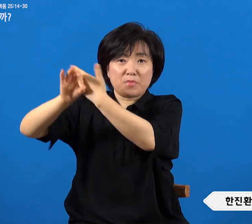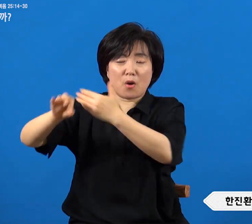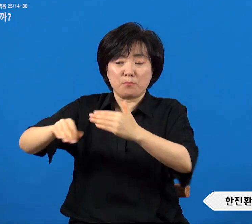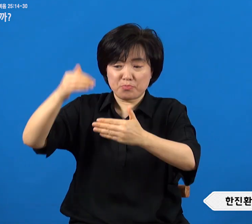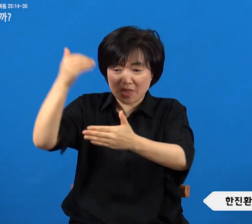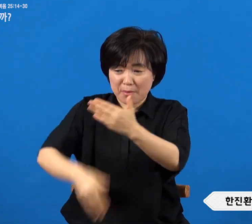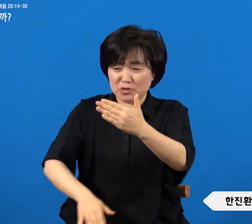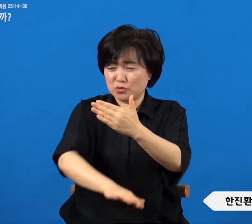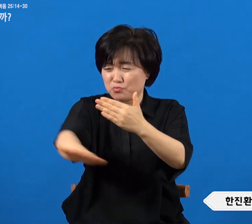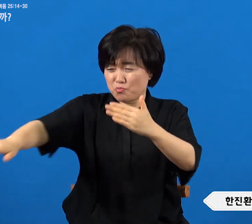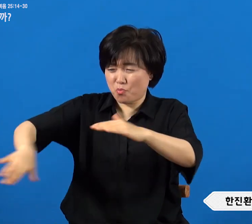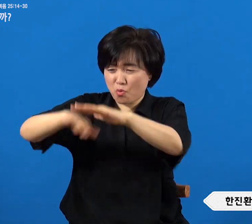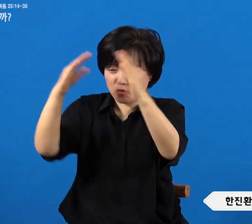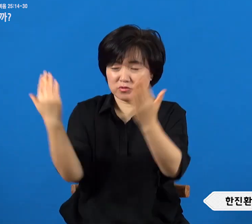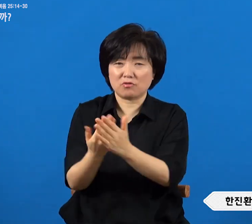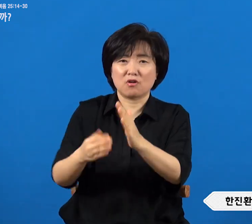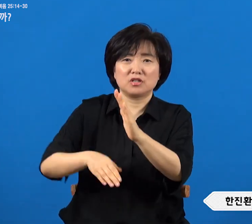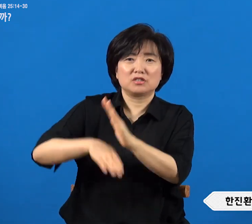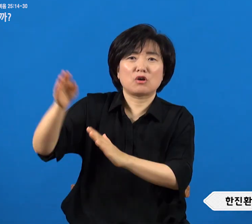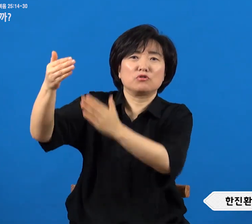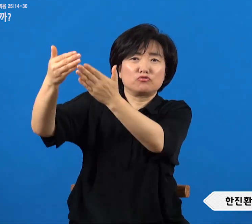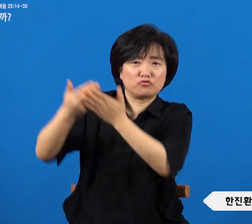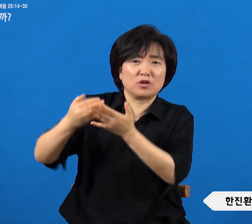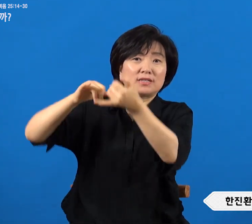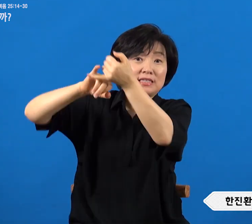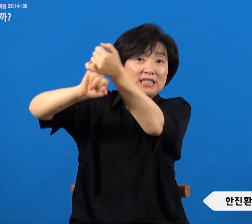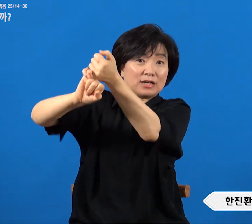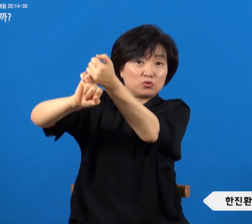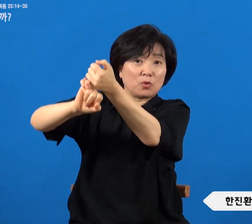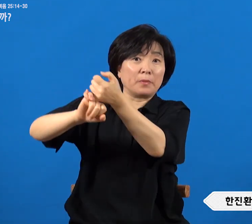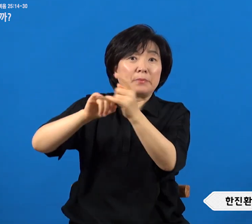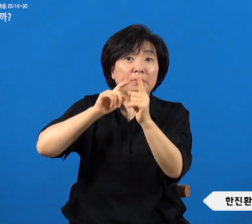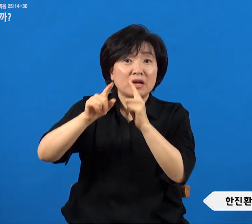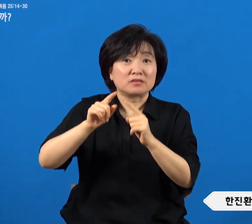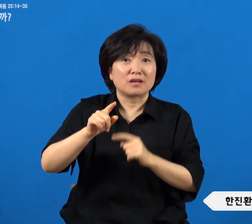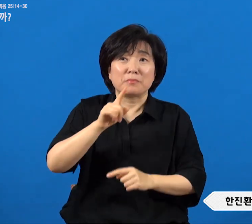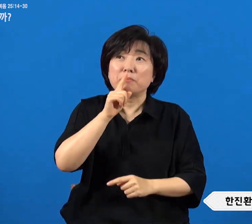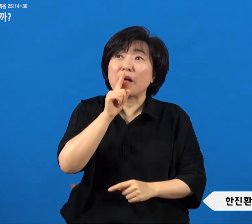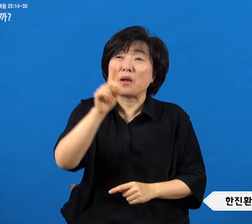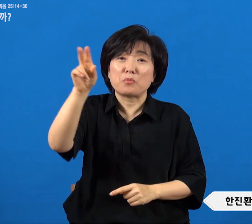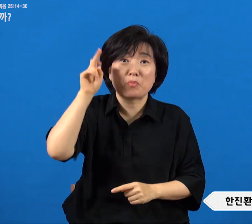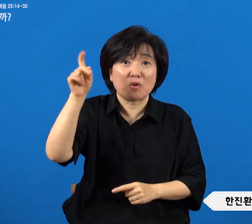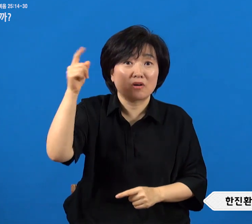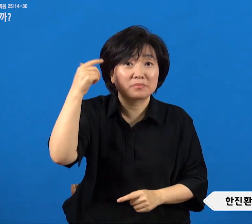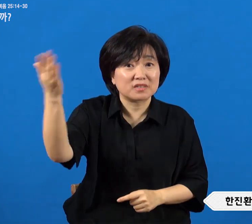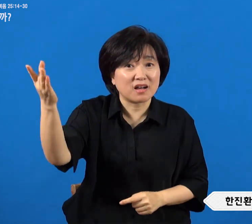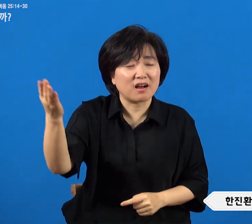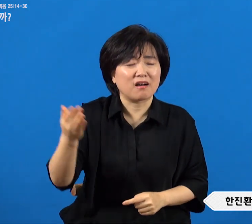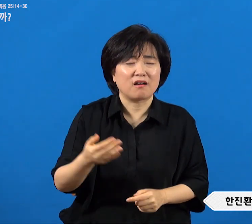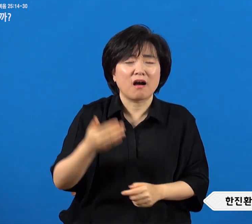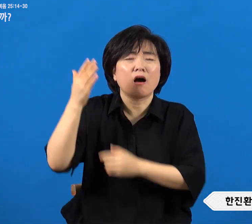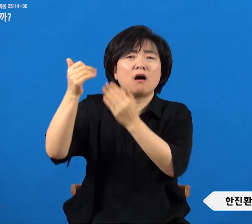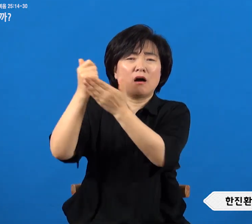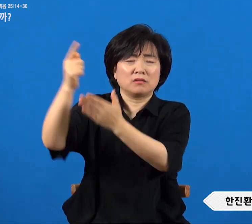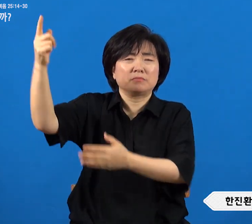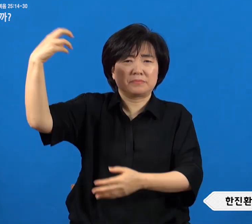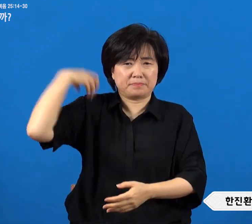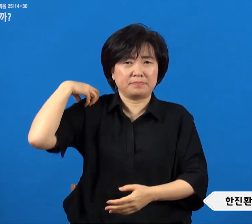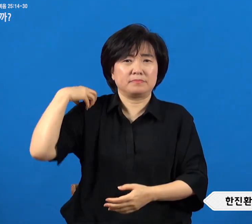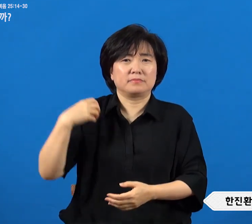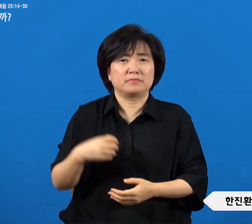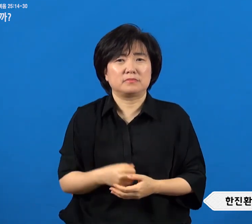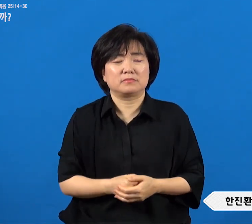것을 너희에게 더하시리라. 그 약속을 하나님이 그냥 공수표로 하는 약속인 줄 아십니까? 하나님이 책임져